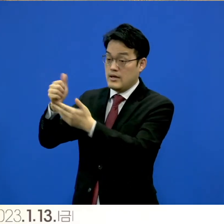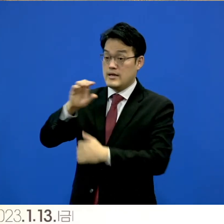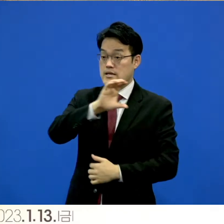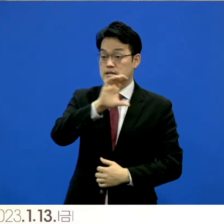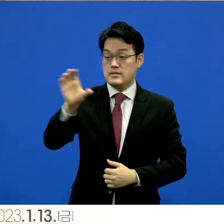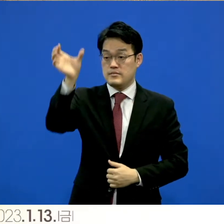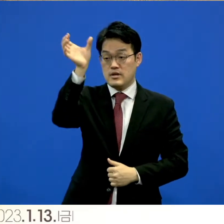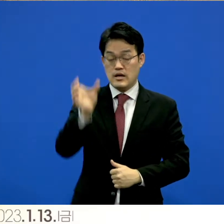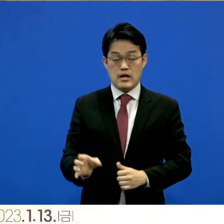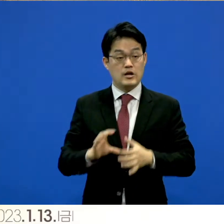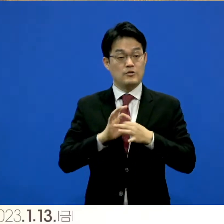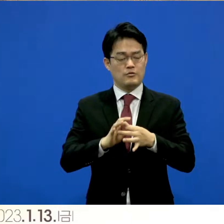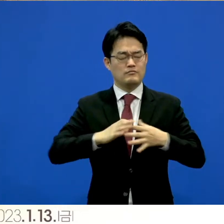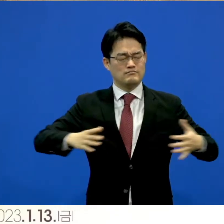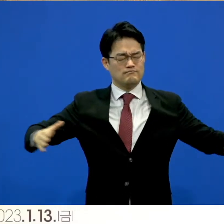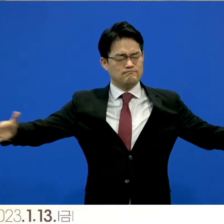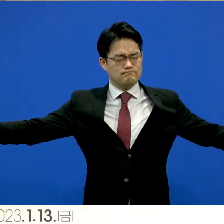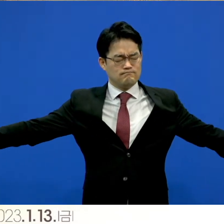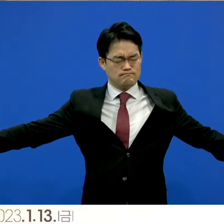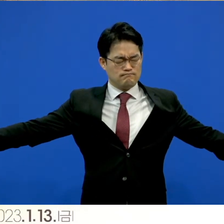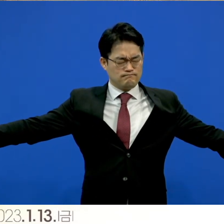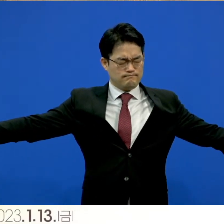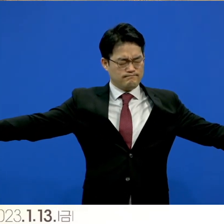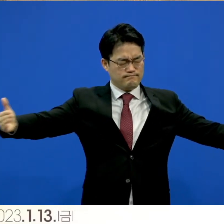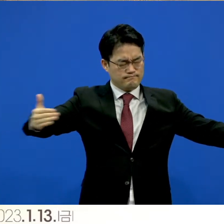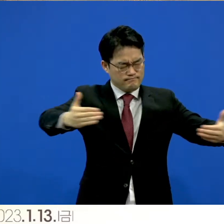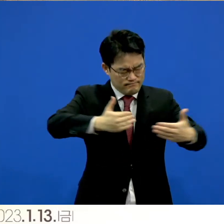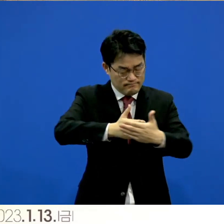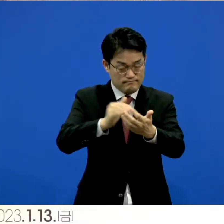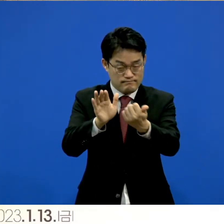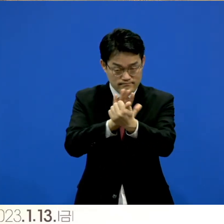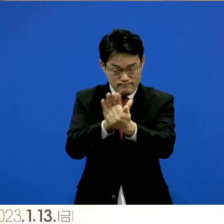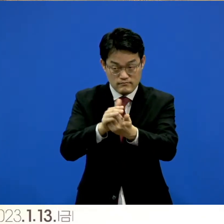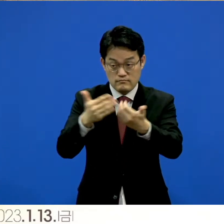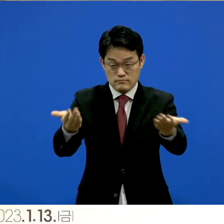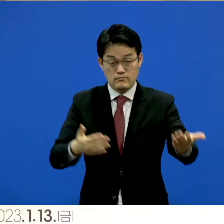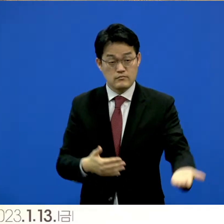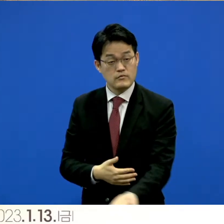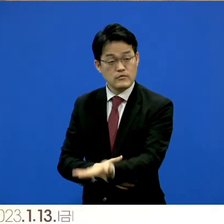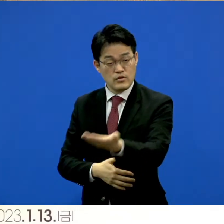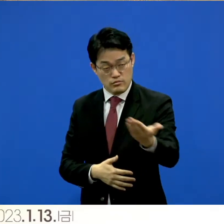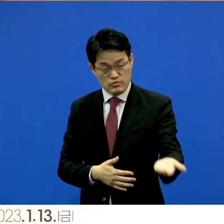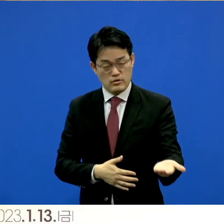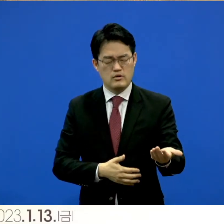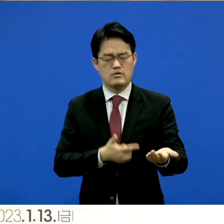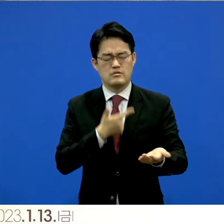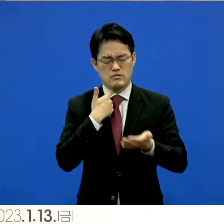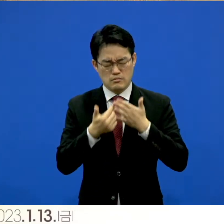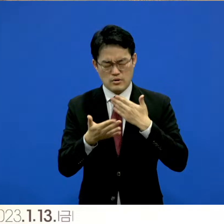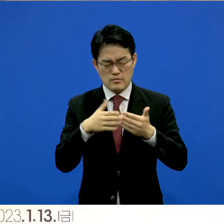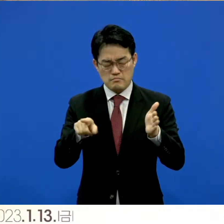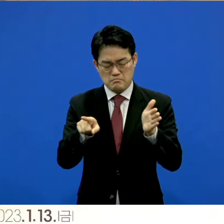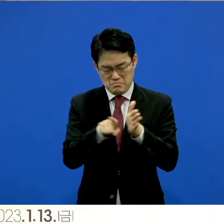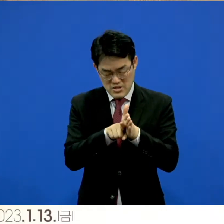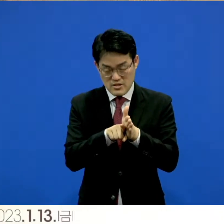십자가를 통한 환대를 충분히 누리시기를 바랍니다.